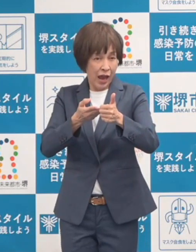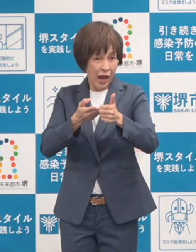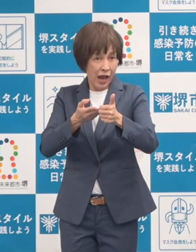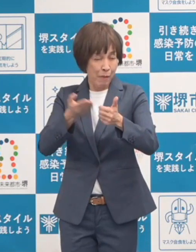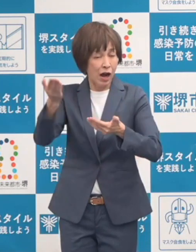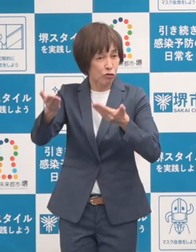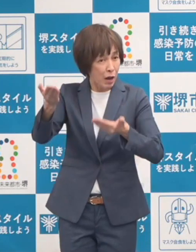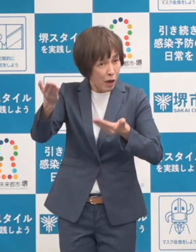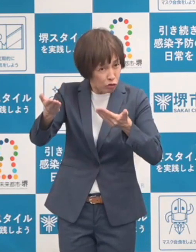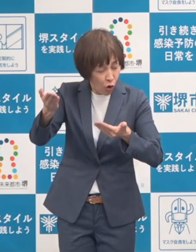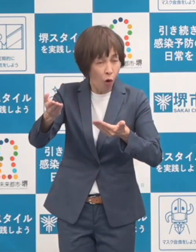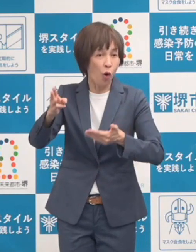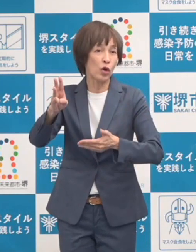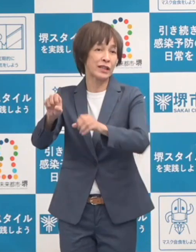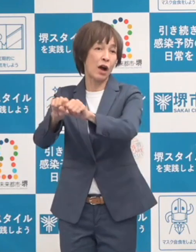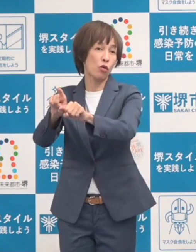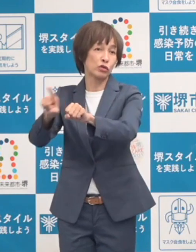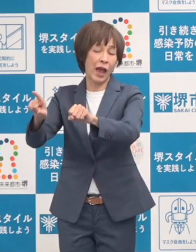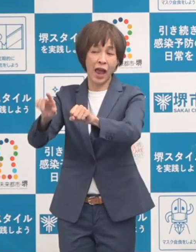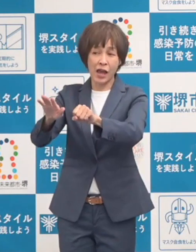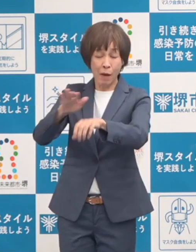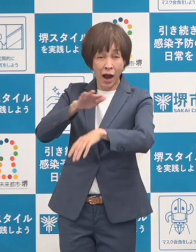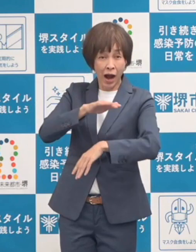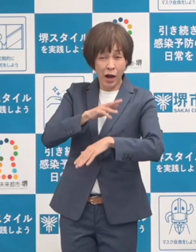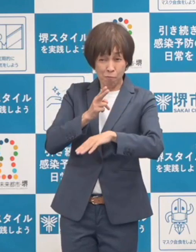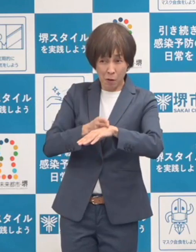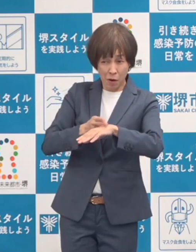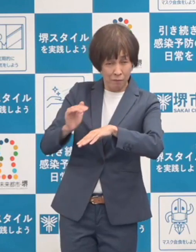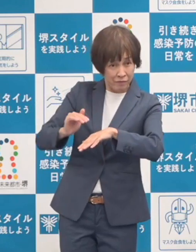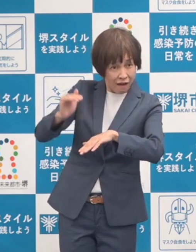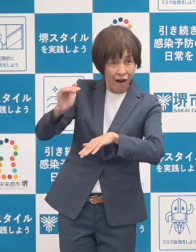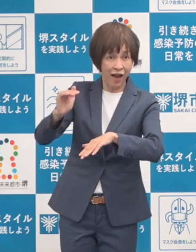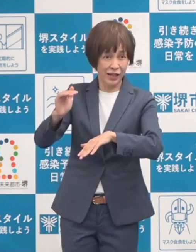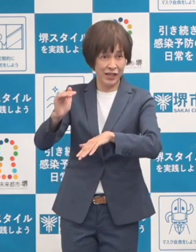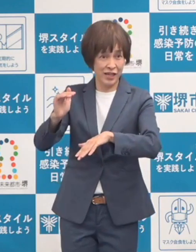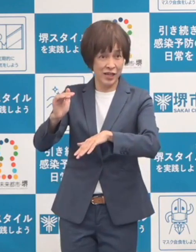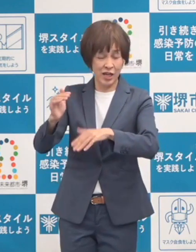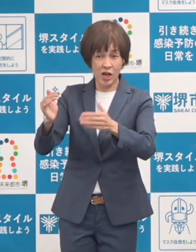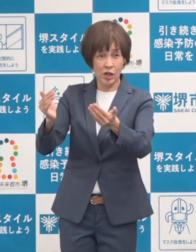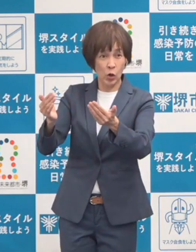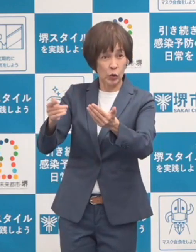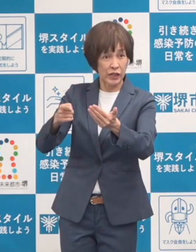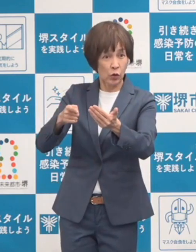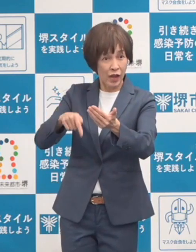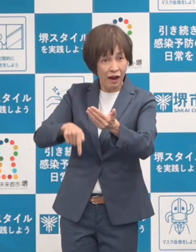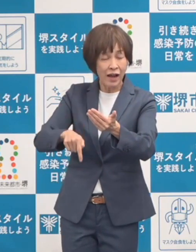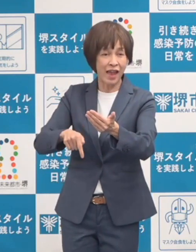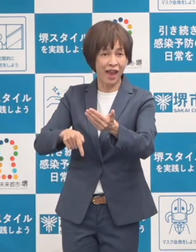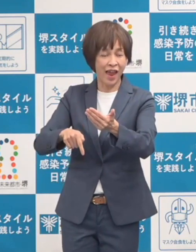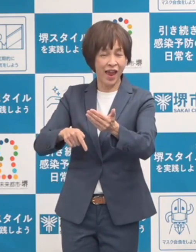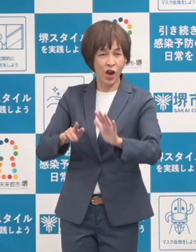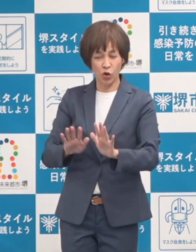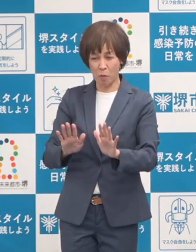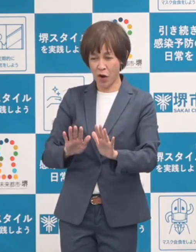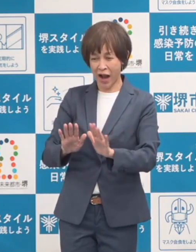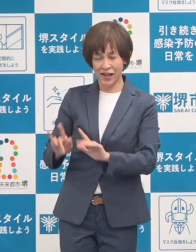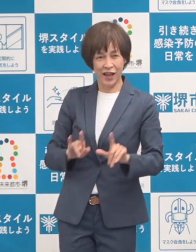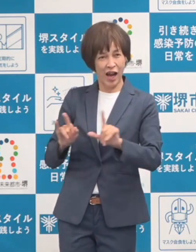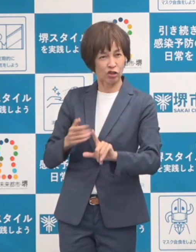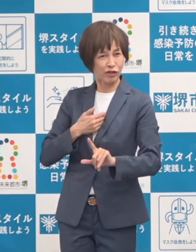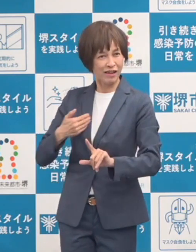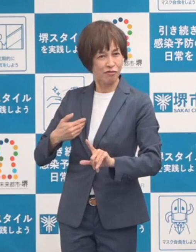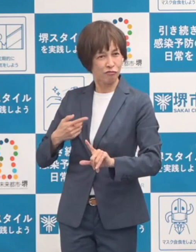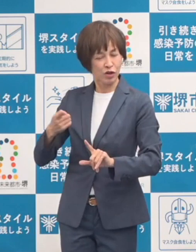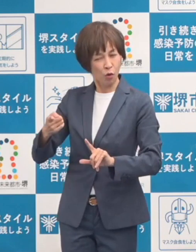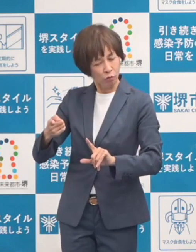3億円で今の素晴らしく優秀な望ましい環境の中で子どもが過ごすことができるというのは、私は大いに